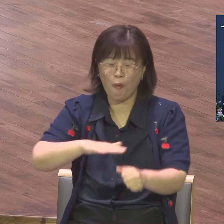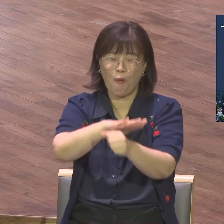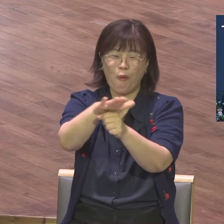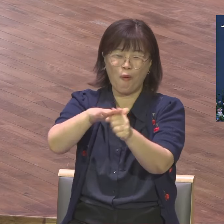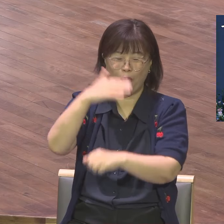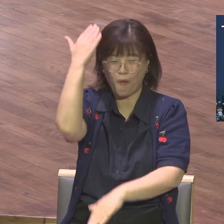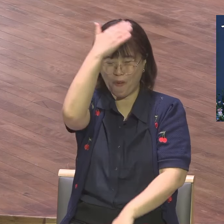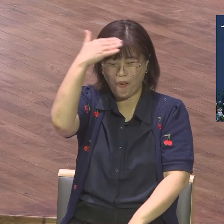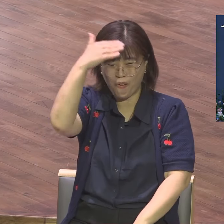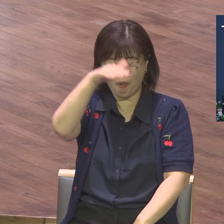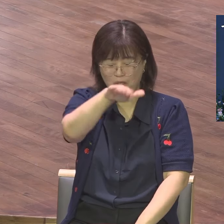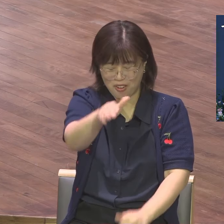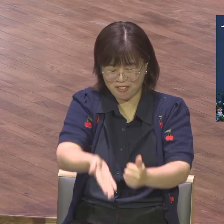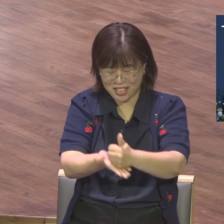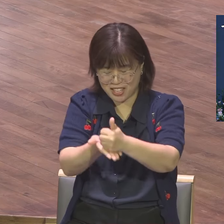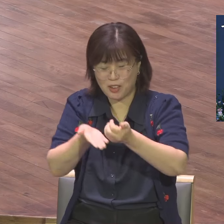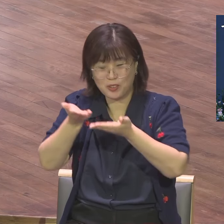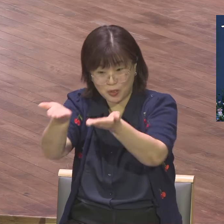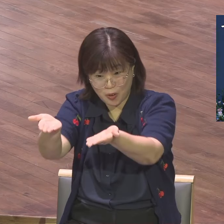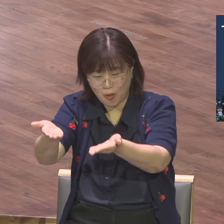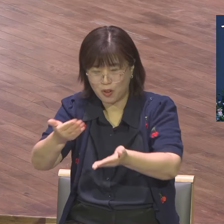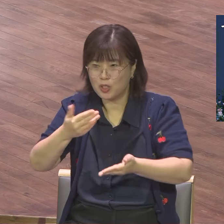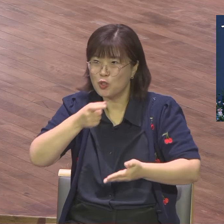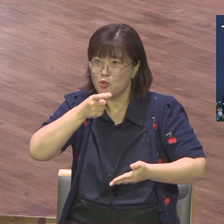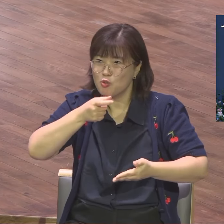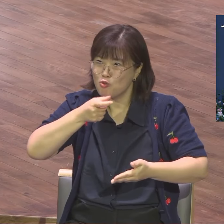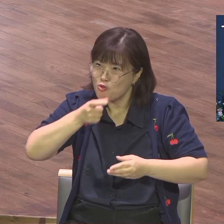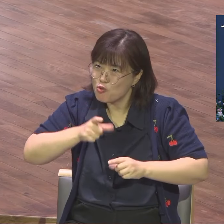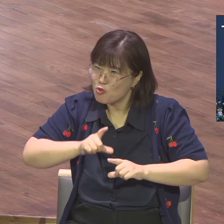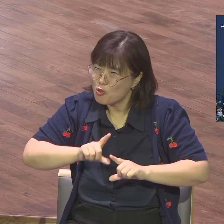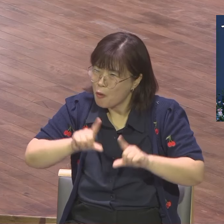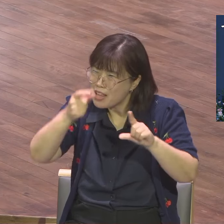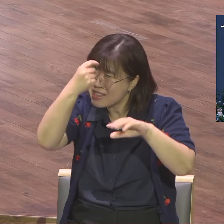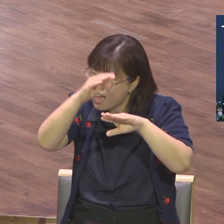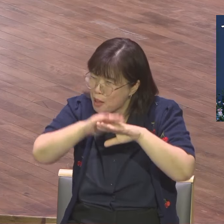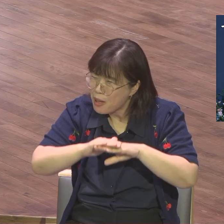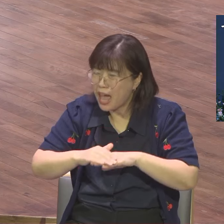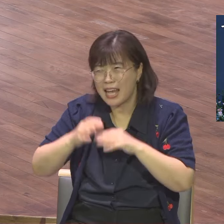뭐 주일은 다 오니까 그냥 다 오니까. 그러니까 이제 가장